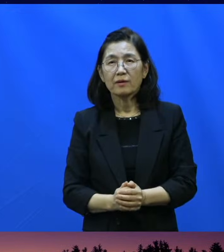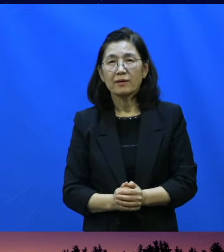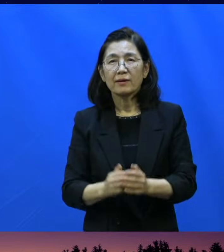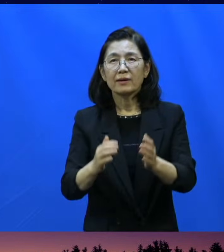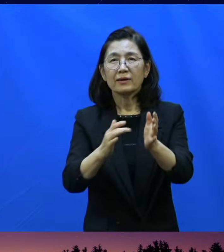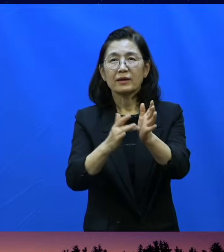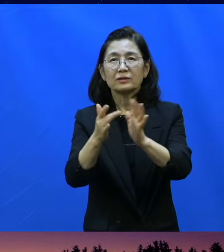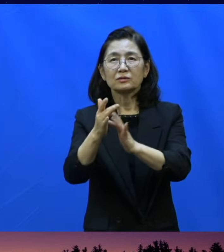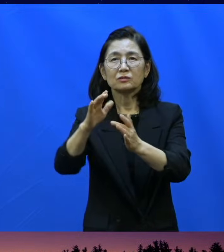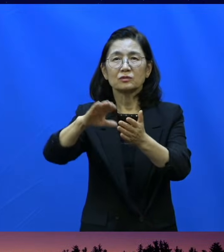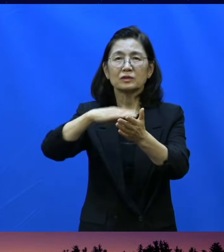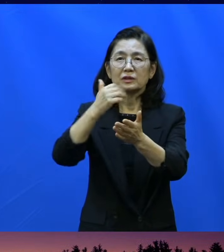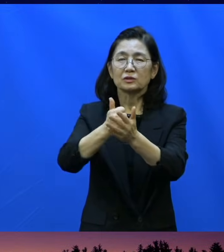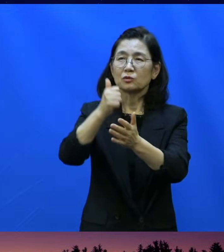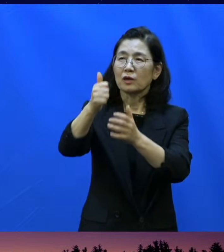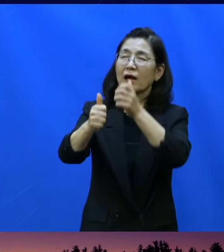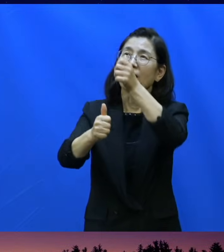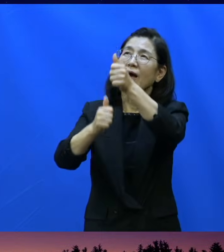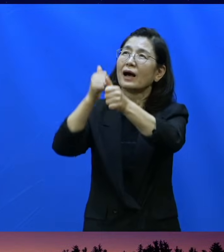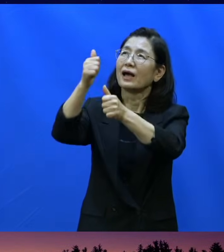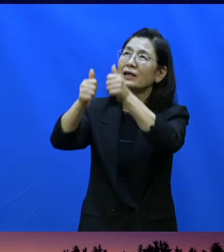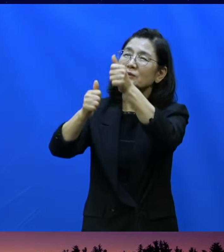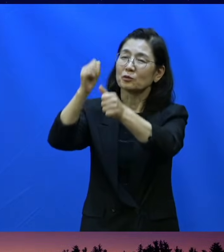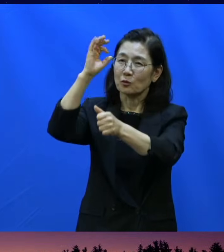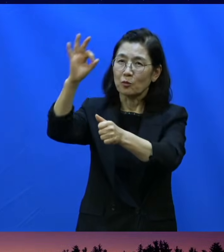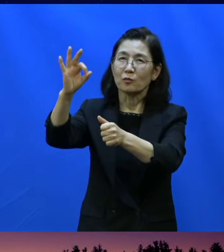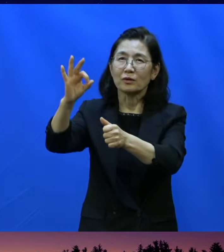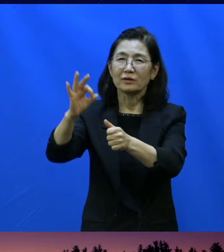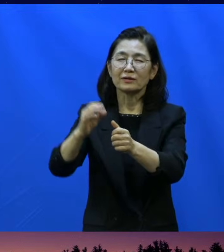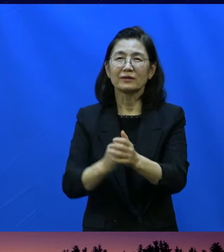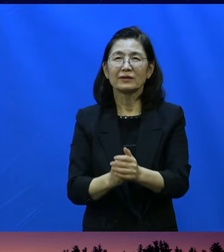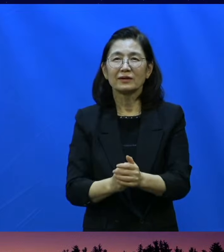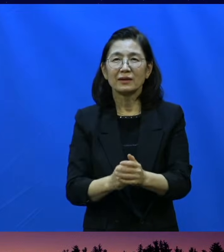예수 그리스도의 족보예요, 계보예요. 1장이.